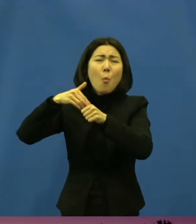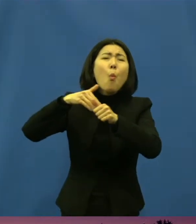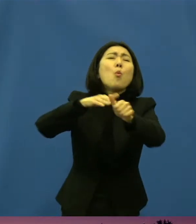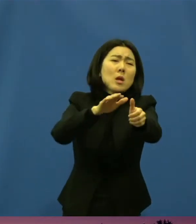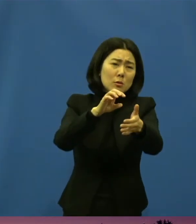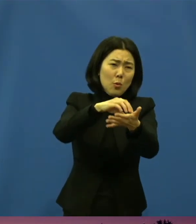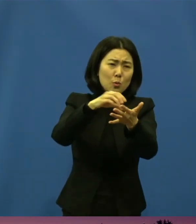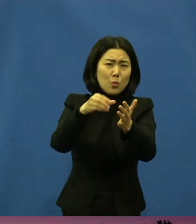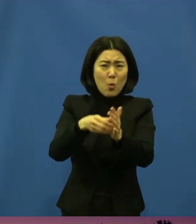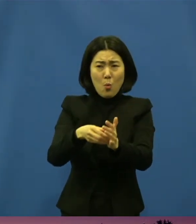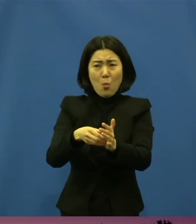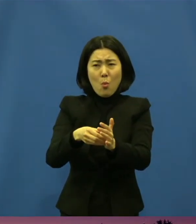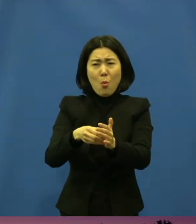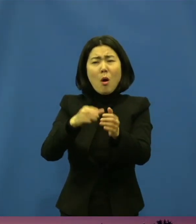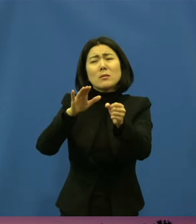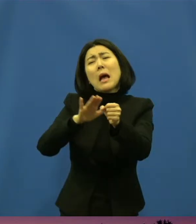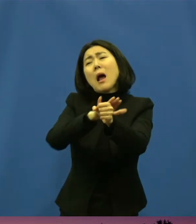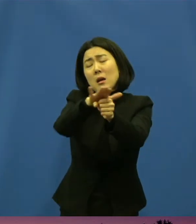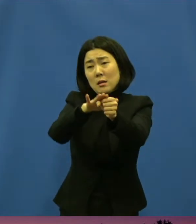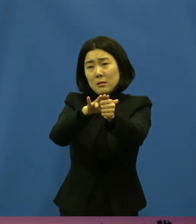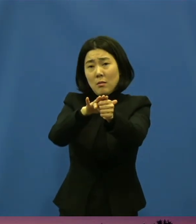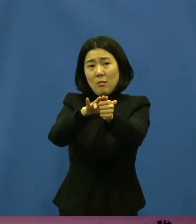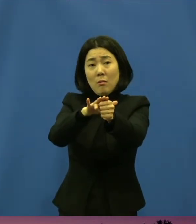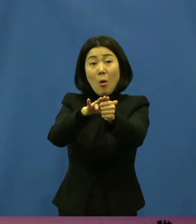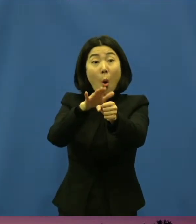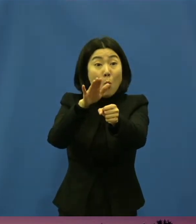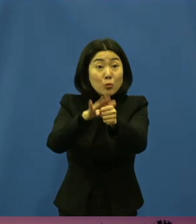문제는 죄로 인하여 온 세상이 망가져 버린 거예요.